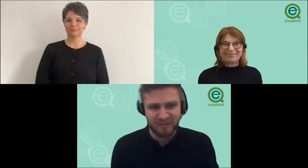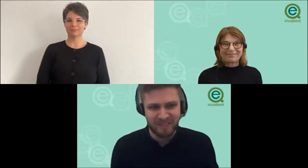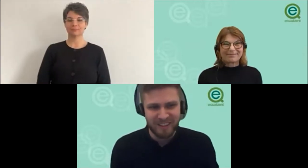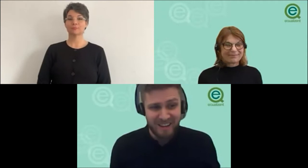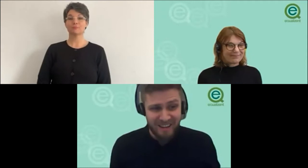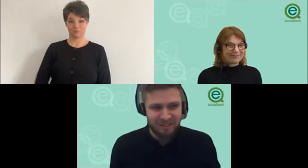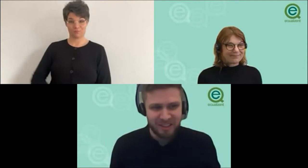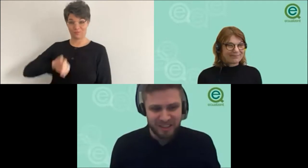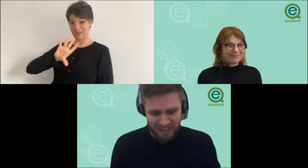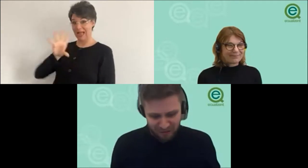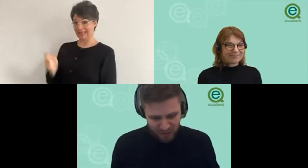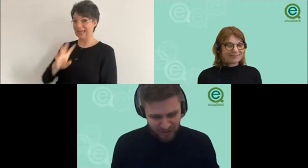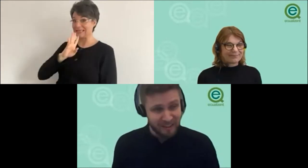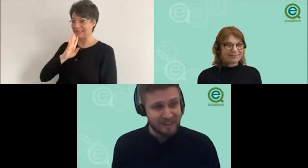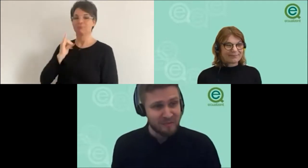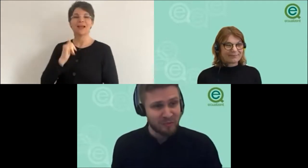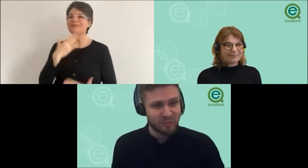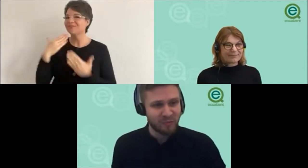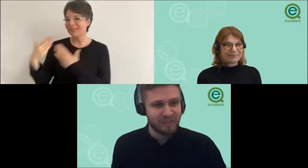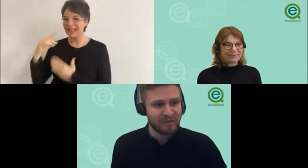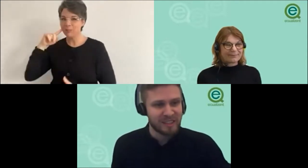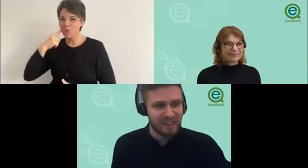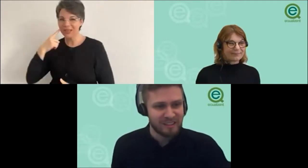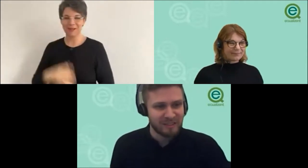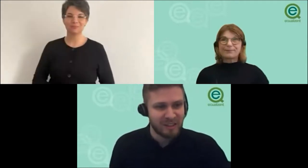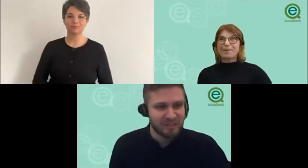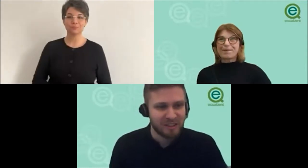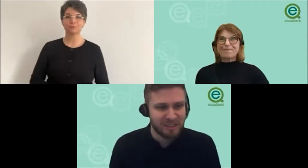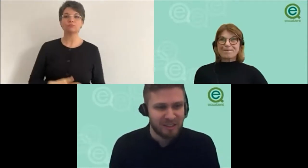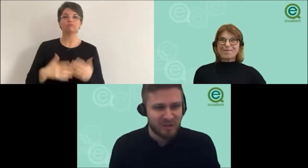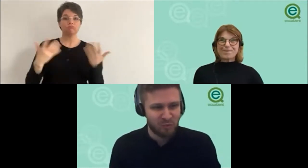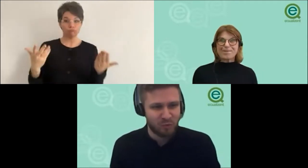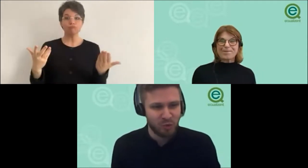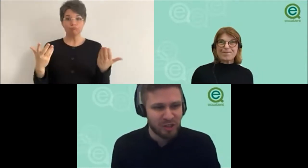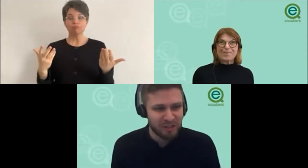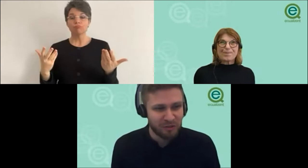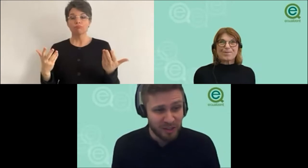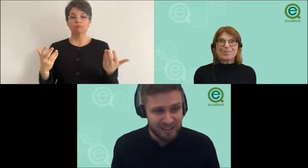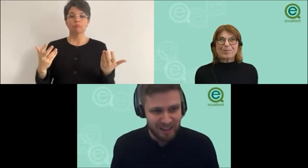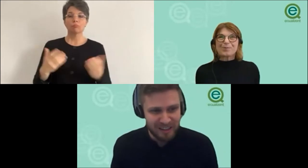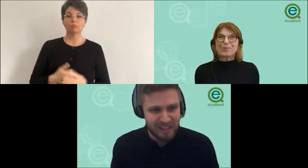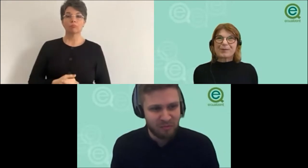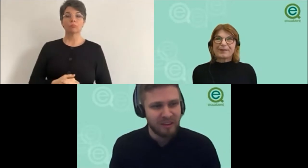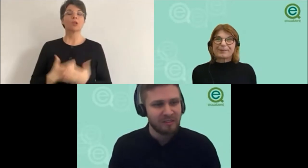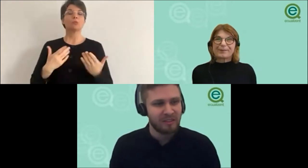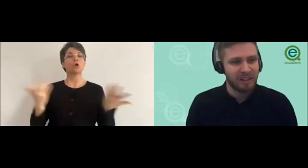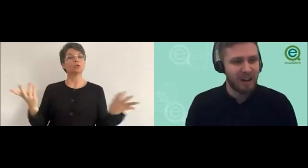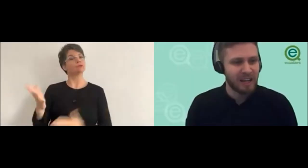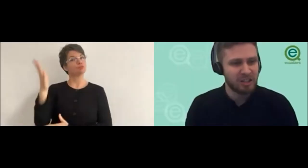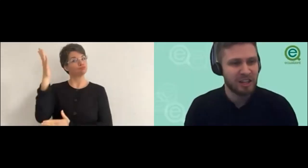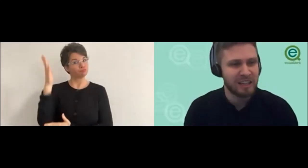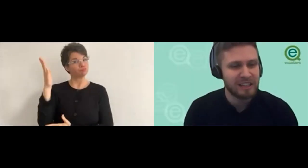Ja, vielen Dank dafür. Wie gesagt, es wird unterschiedliche Vortragsteile geben. Wir